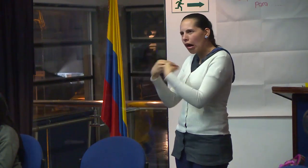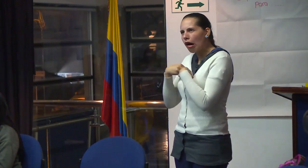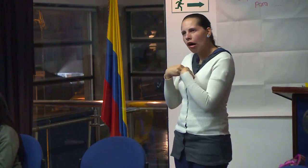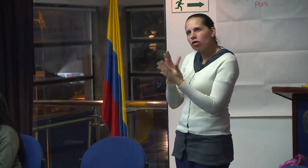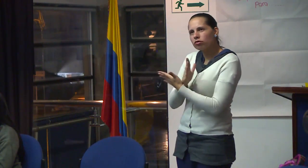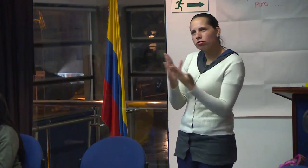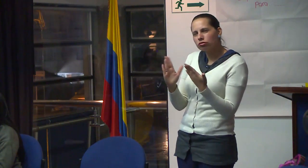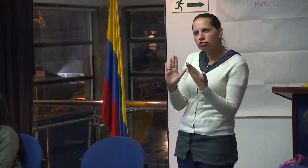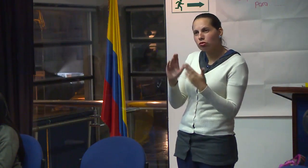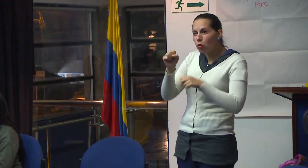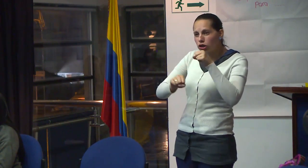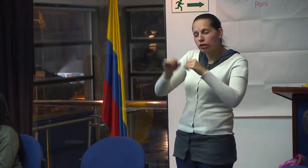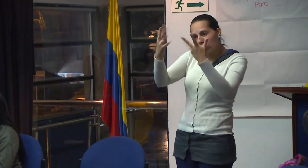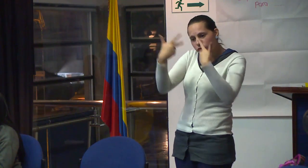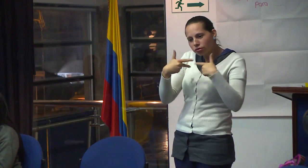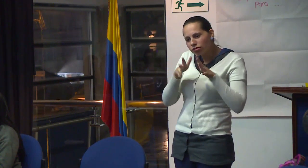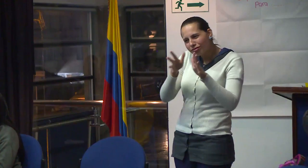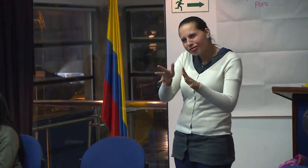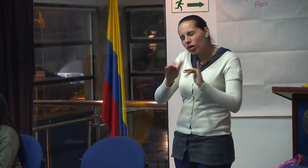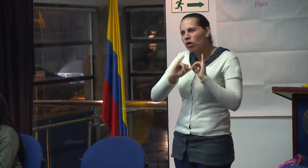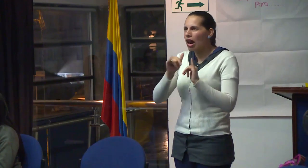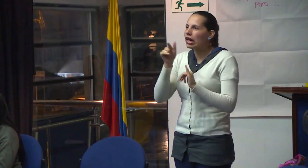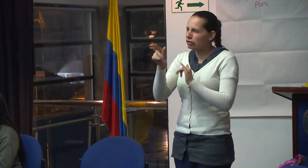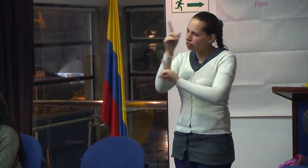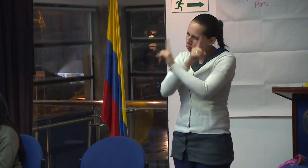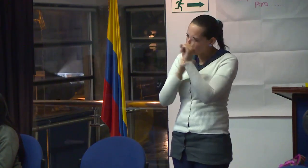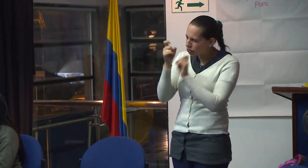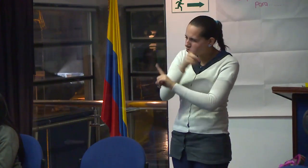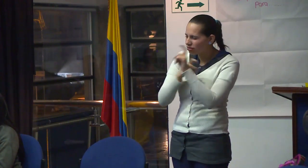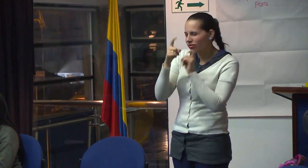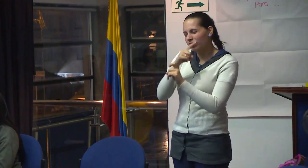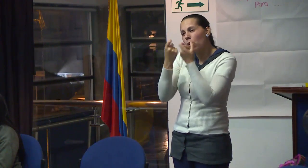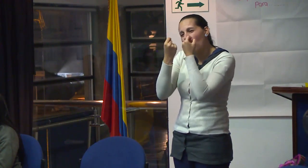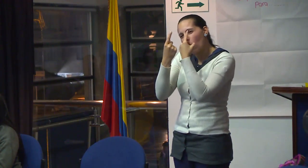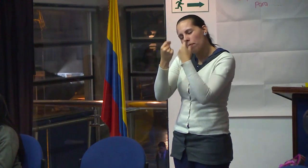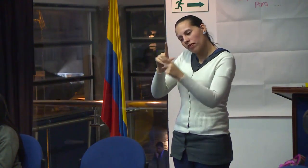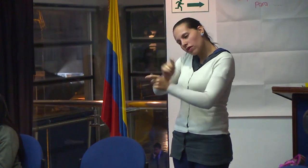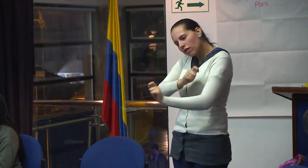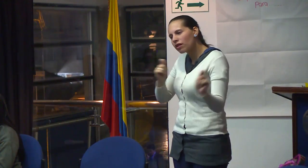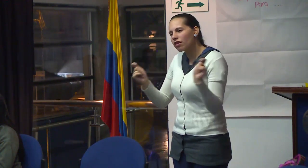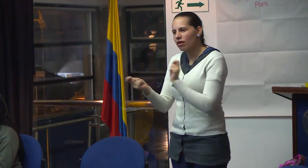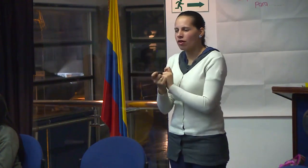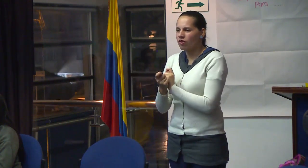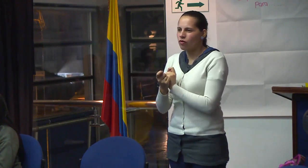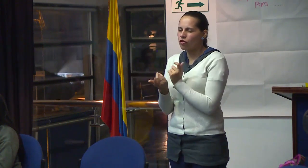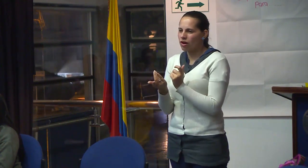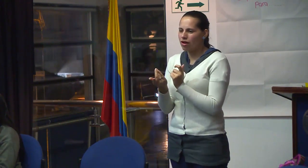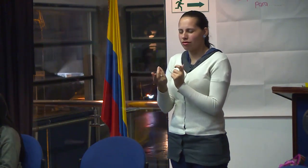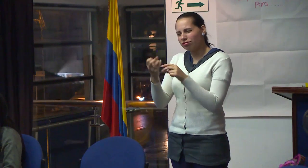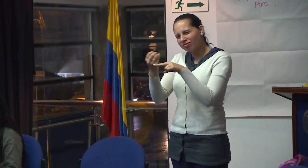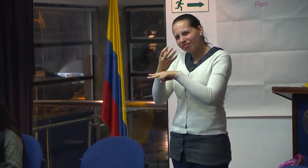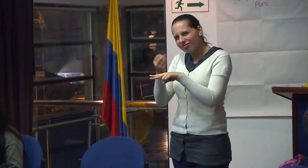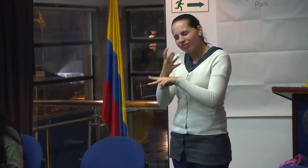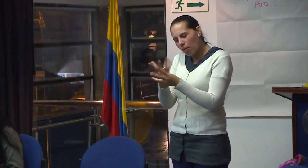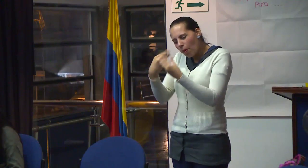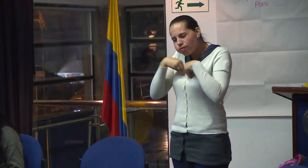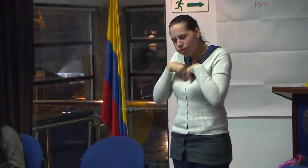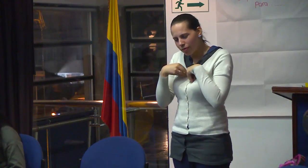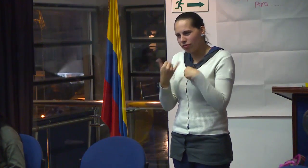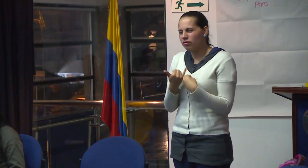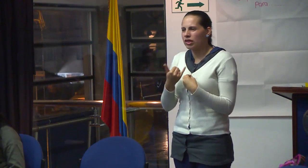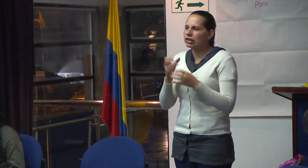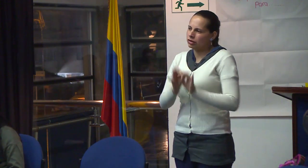Porque es desde esas experiencias que uno reflexiona, comprende y transforma el ser maestro. Entonces es importante que nosotros mismos